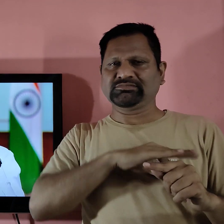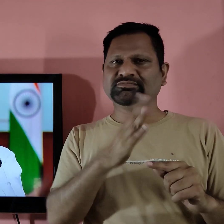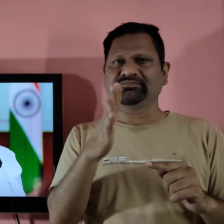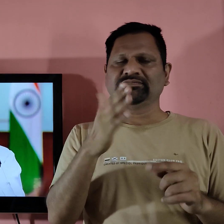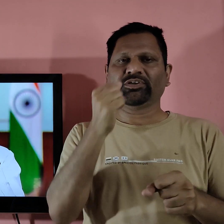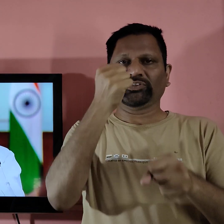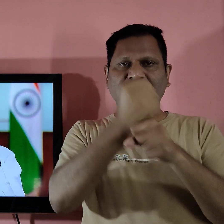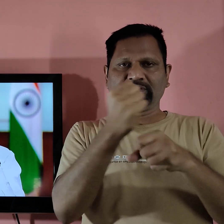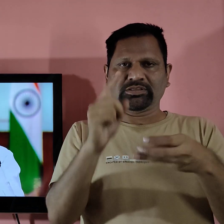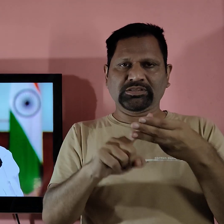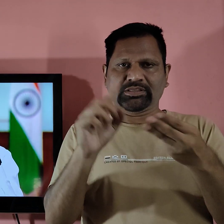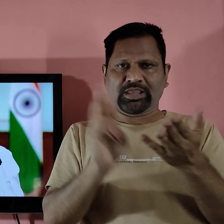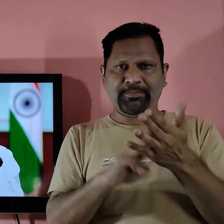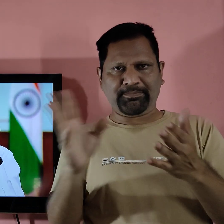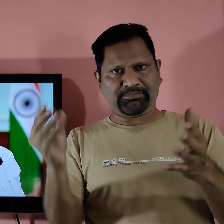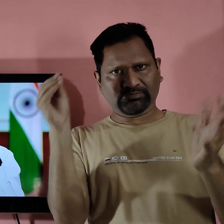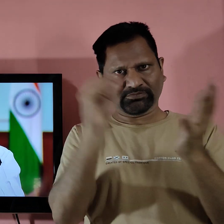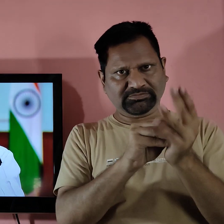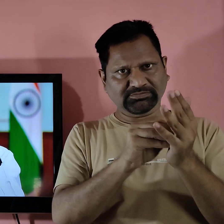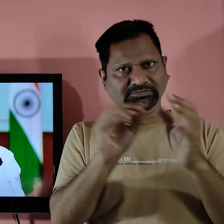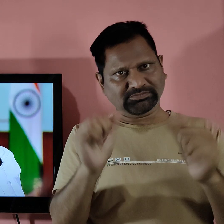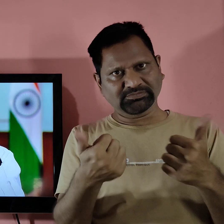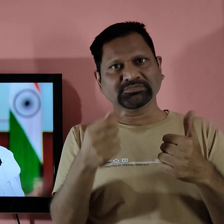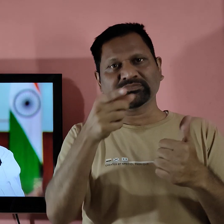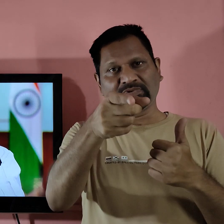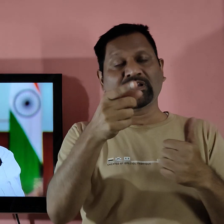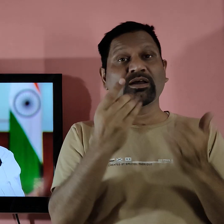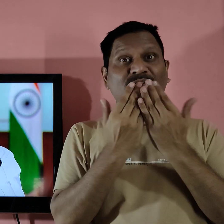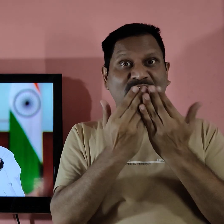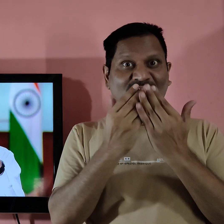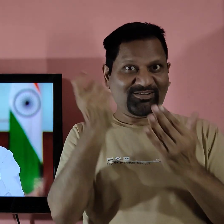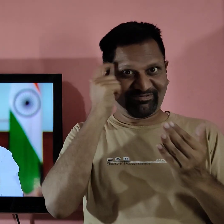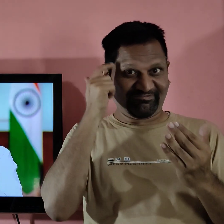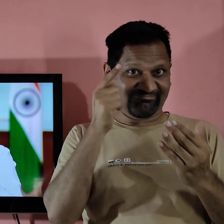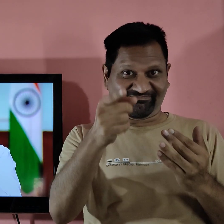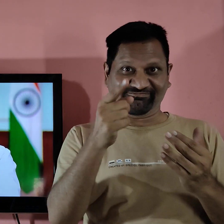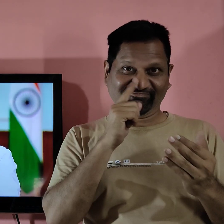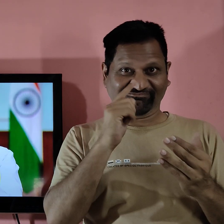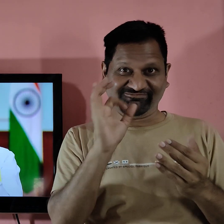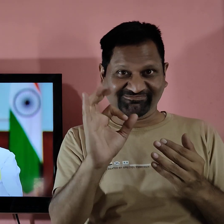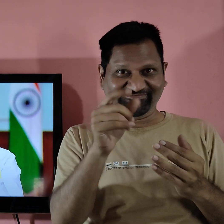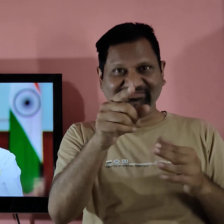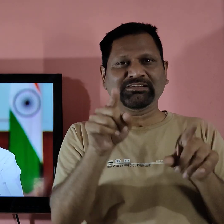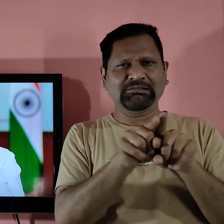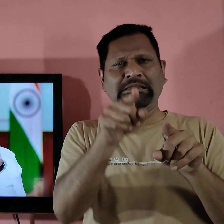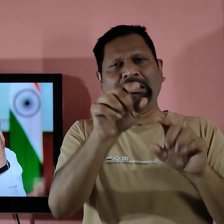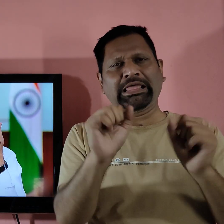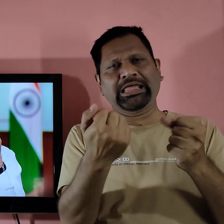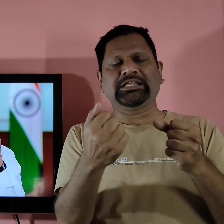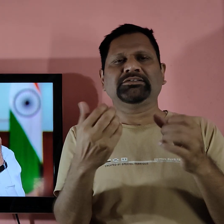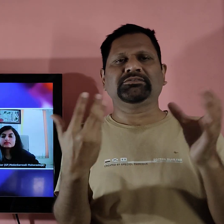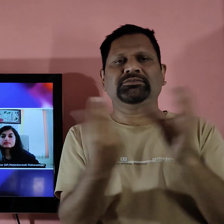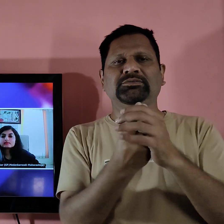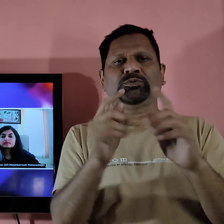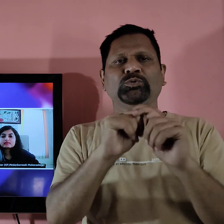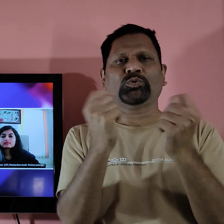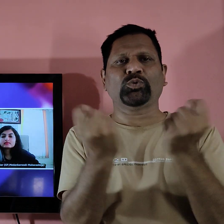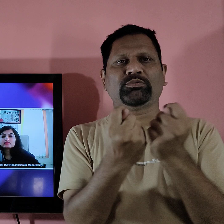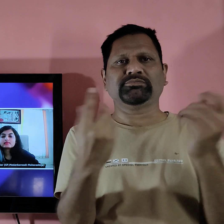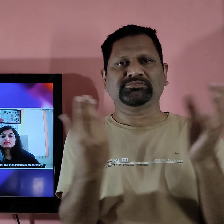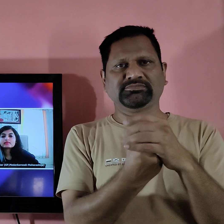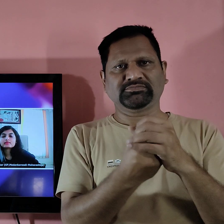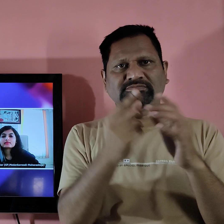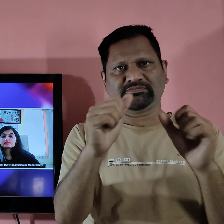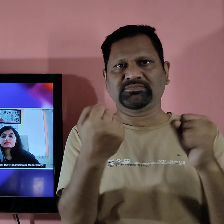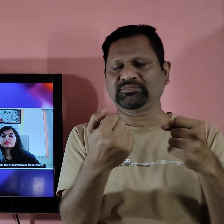वो जेम पोर्टल पर करे। तो आप जैसे पढ़े लिखे प्रधान है तो एक अच्छी टोली बना करके टेक्नोलॉजी के माध्यम